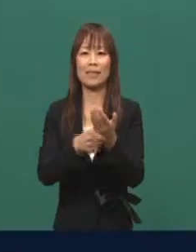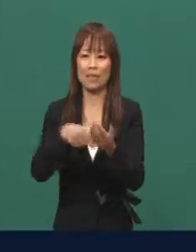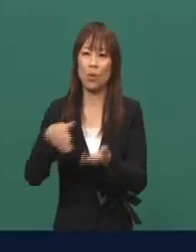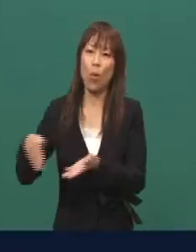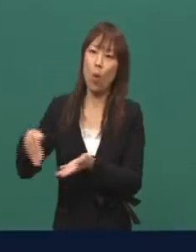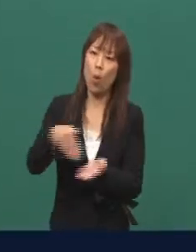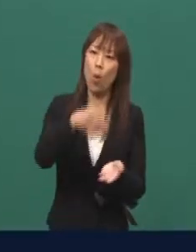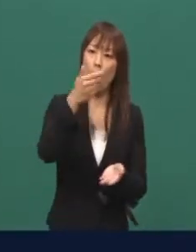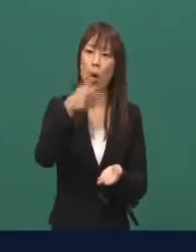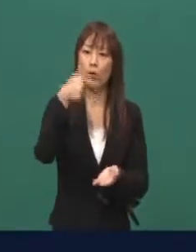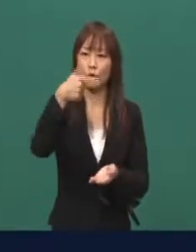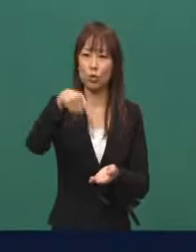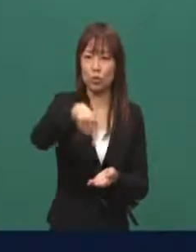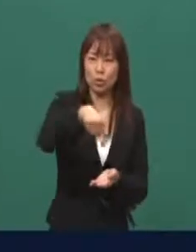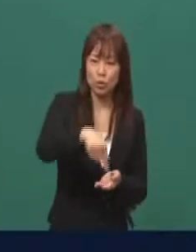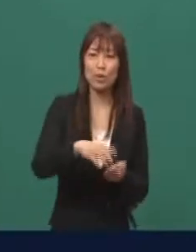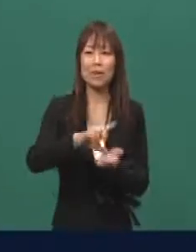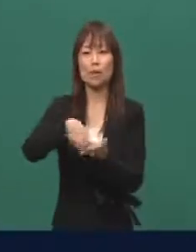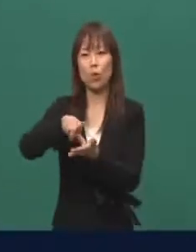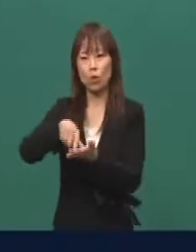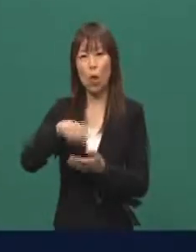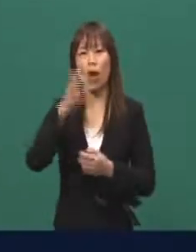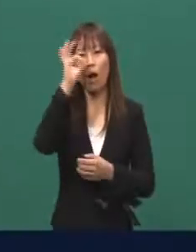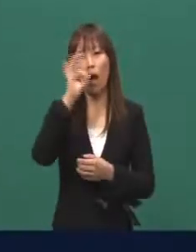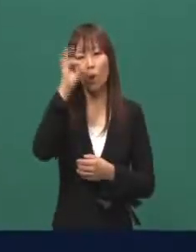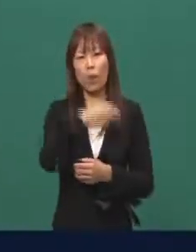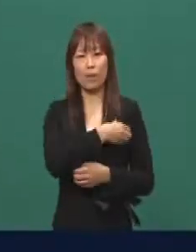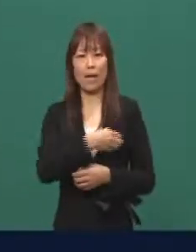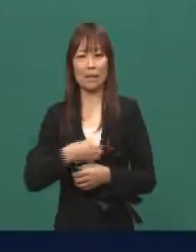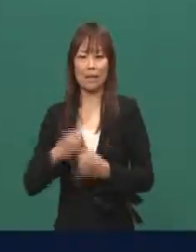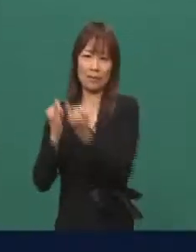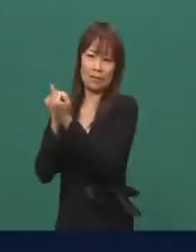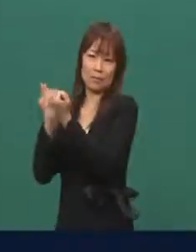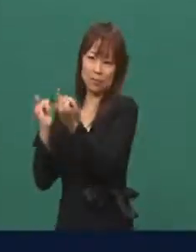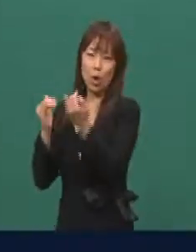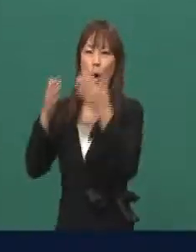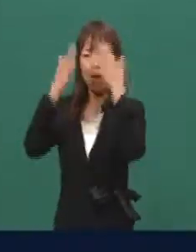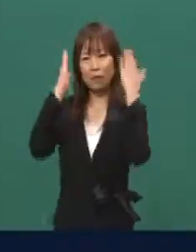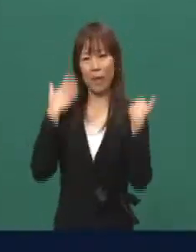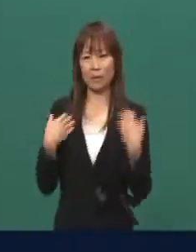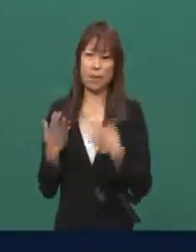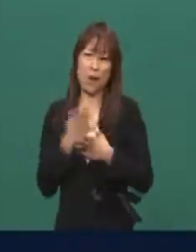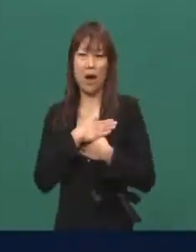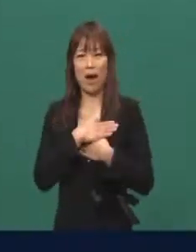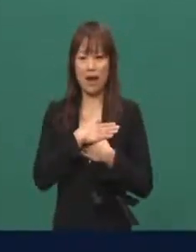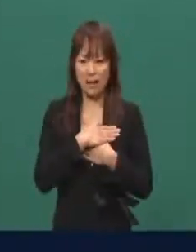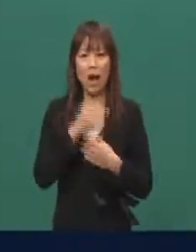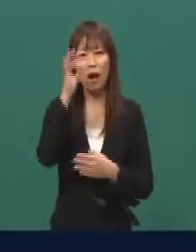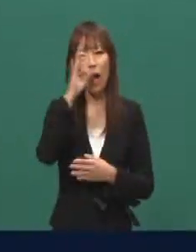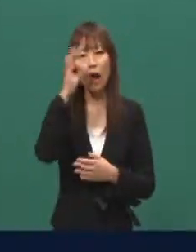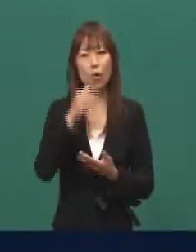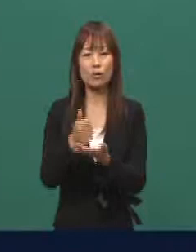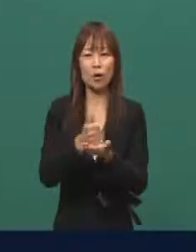今年は日野駅のホームで地元の観光大使の女性がおひな様に扮し、